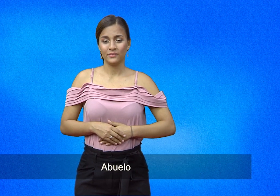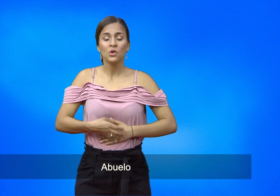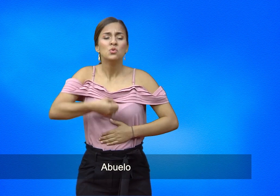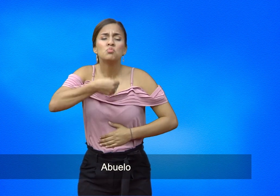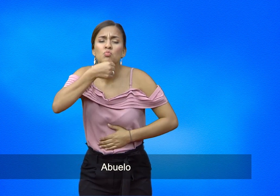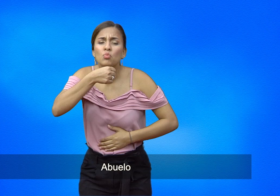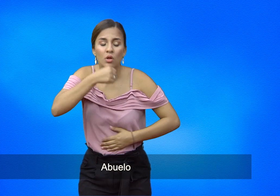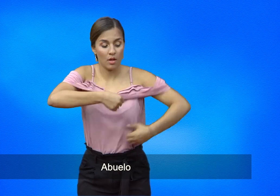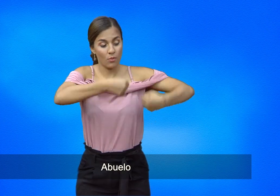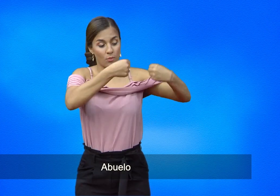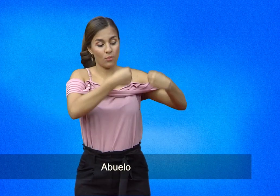abuelo